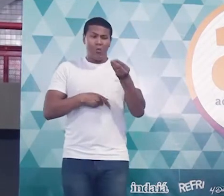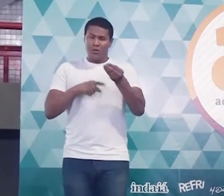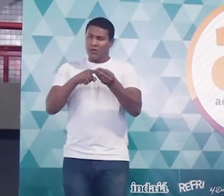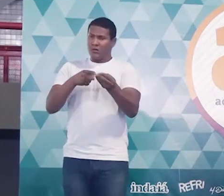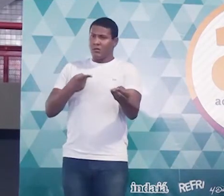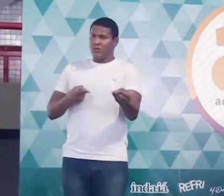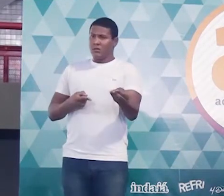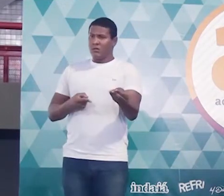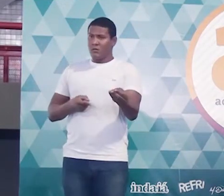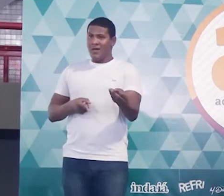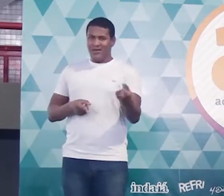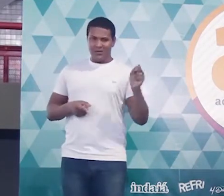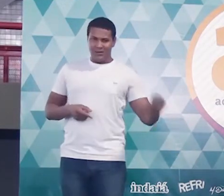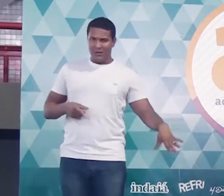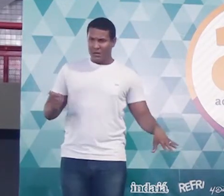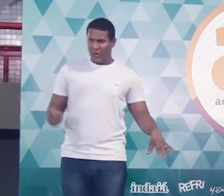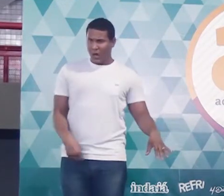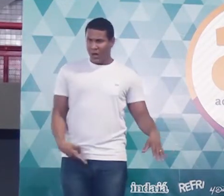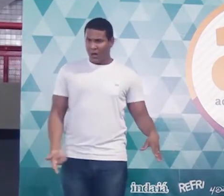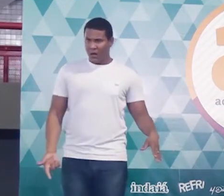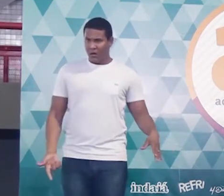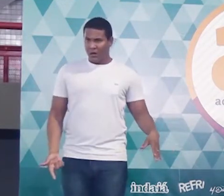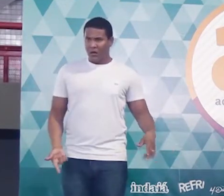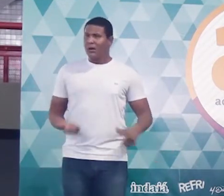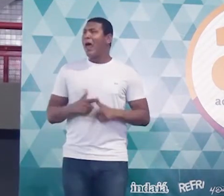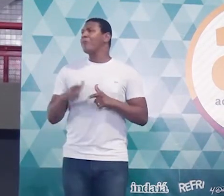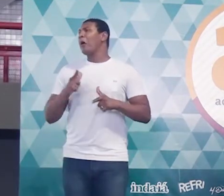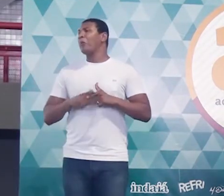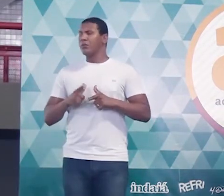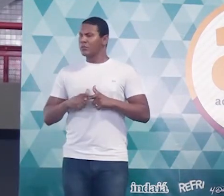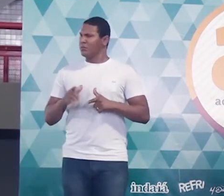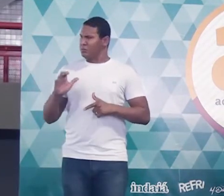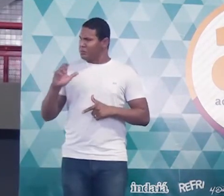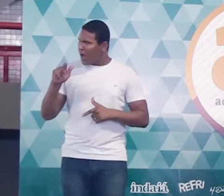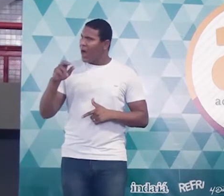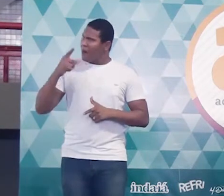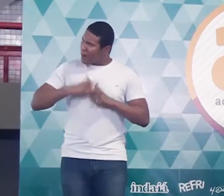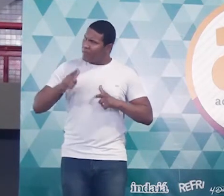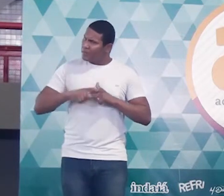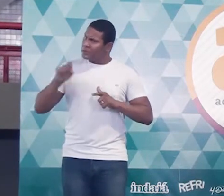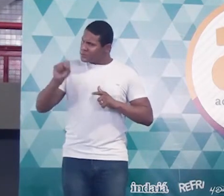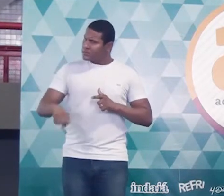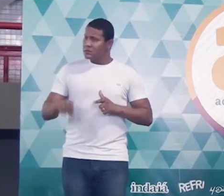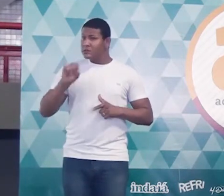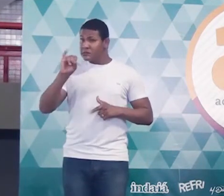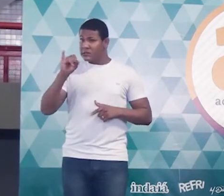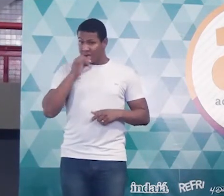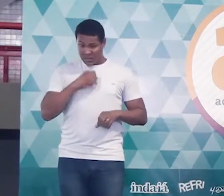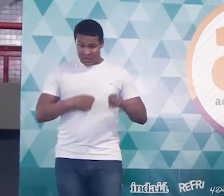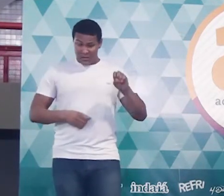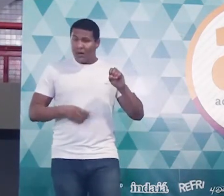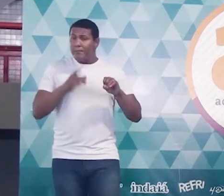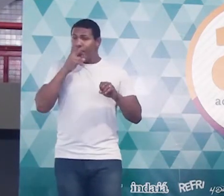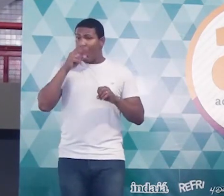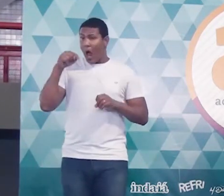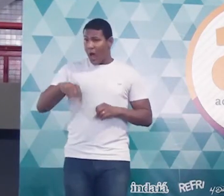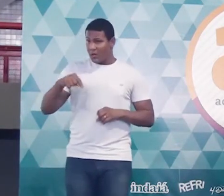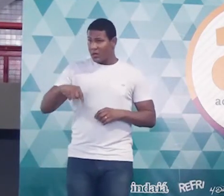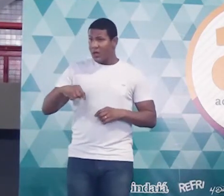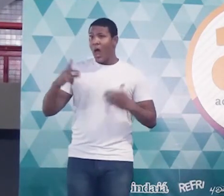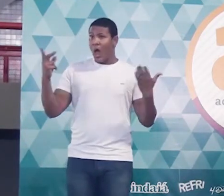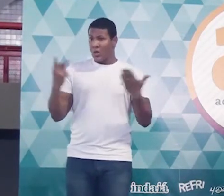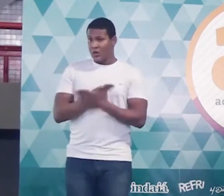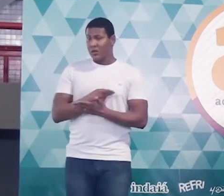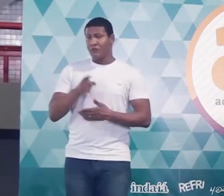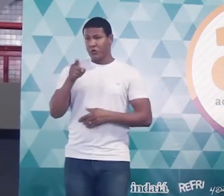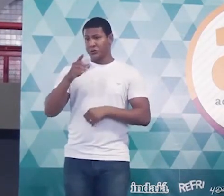Tem problema? Tem. Vai ter um problema. Porque tem a lei do retorno. Tudo que você faz aqui, você vai ter um retorno.